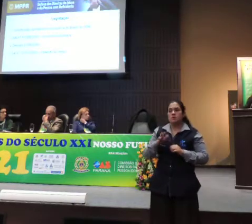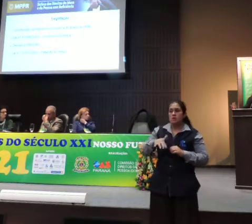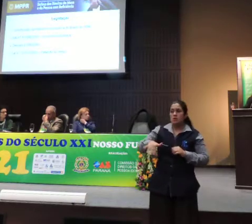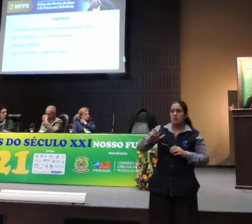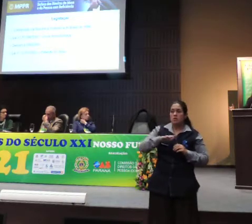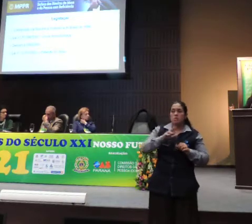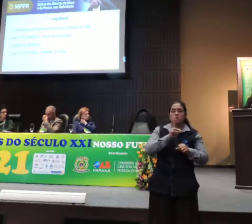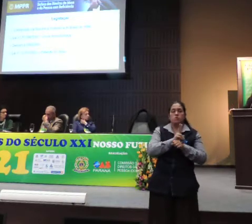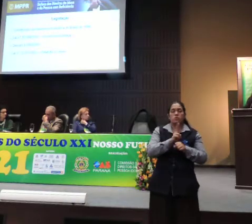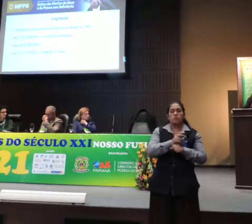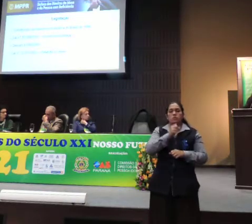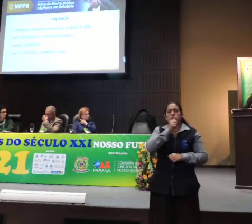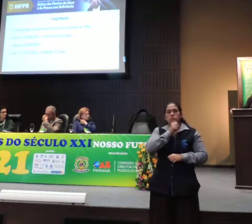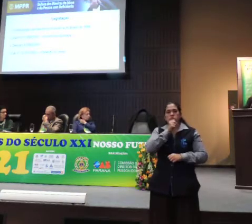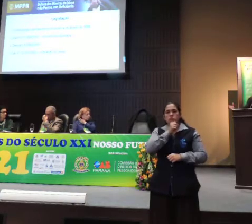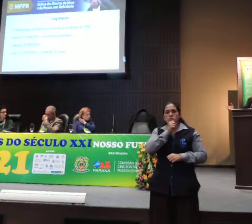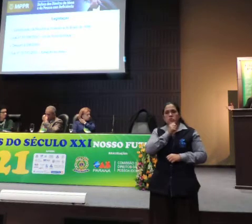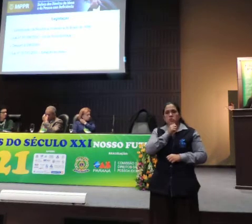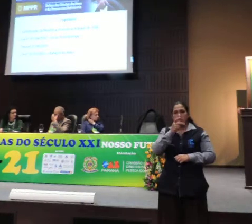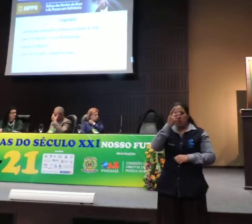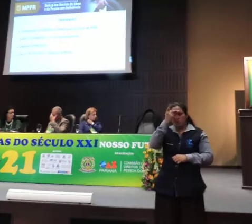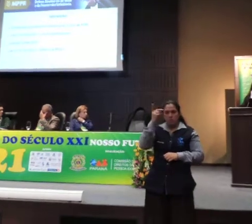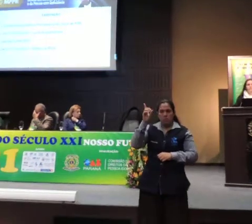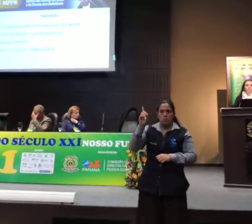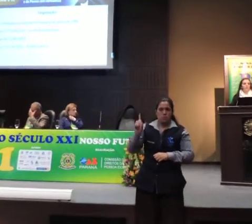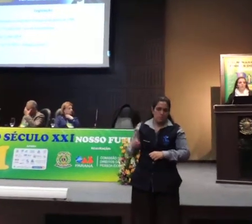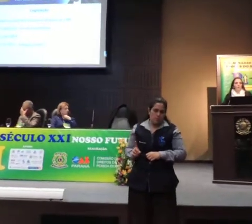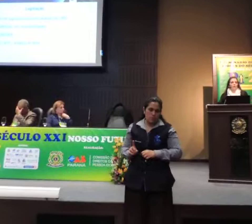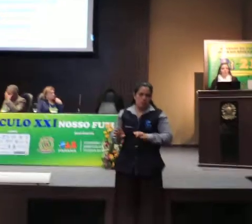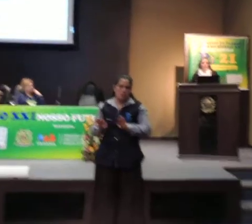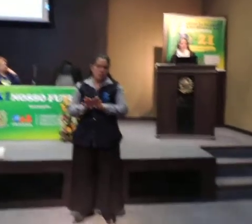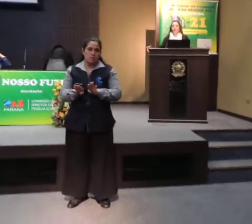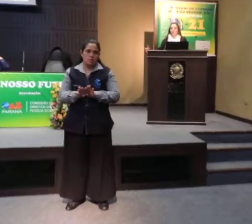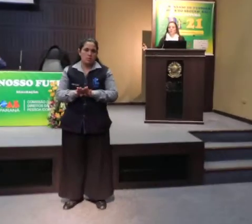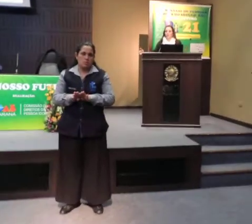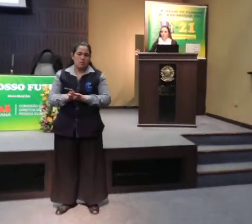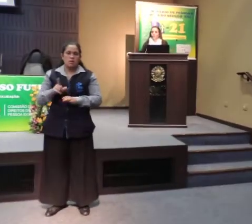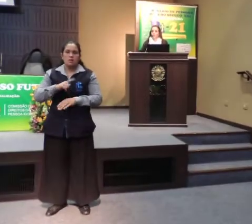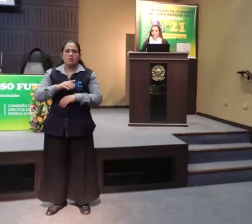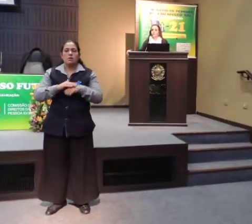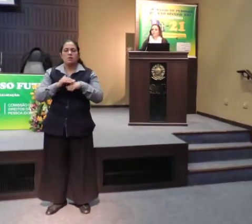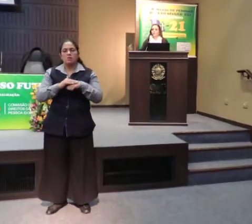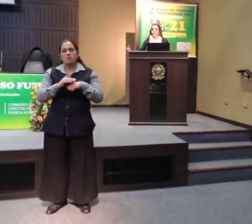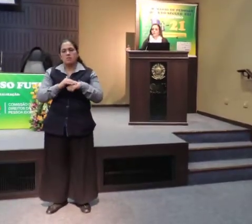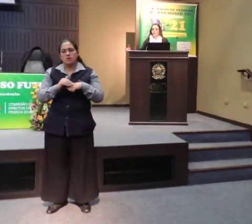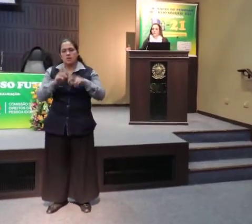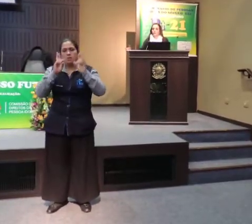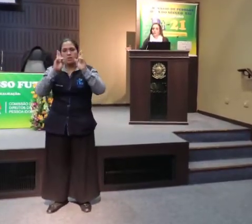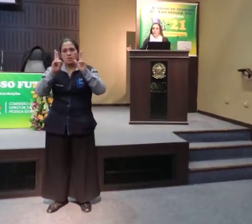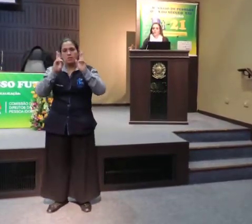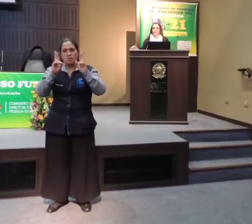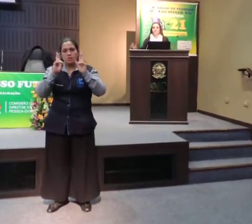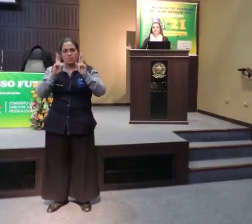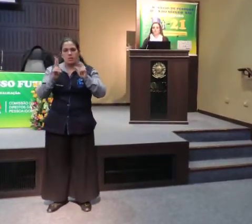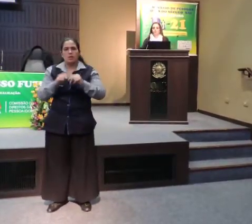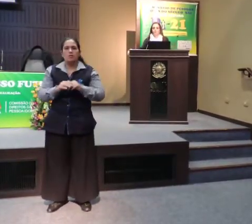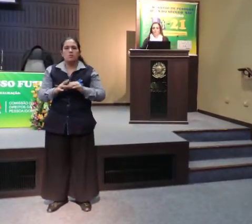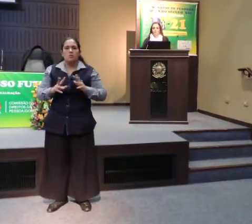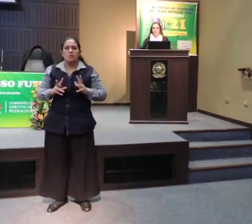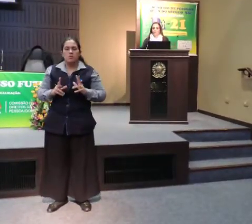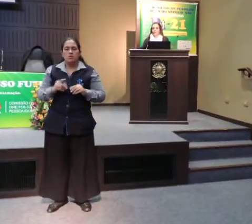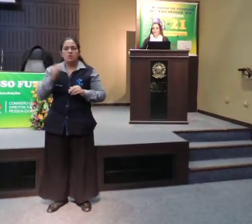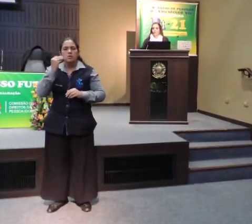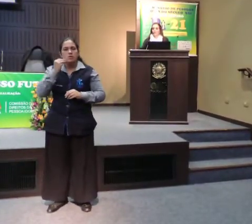trate os idosos, as pessoas com deficiência, com carinho, com respeito, que essa